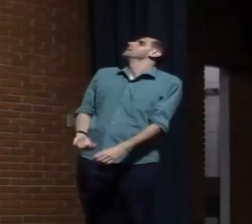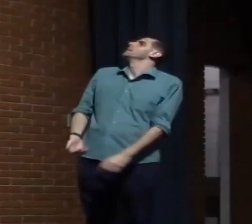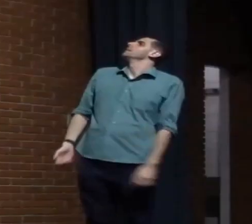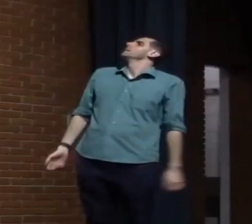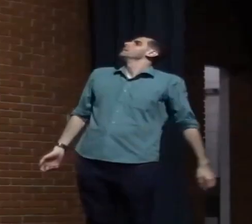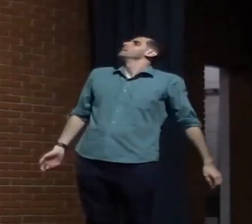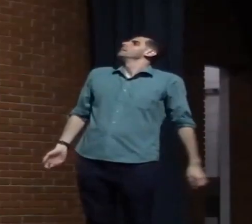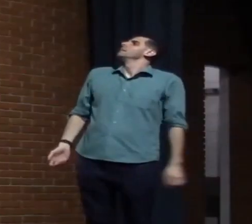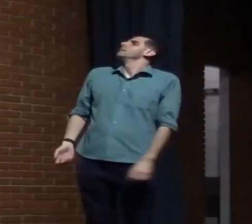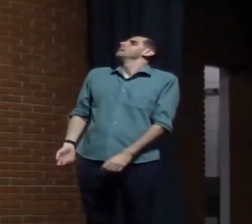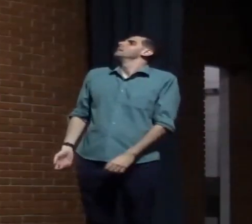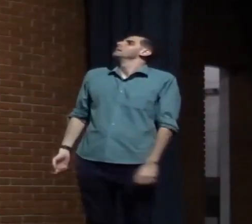Próximo slide.